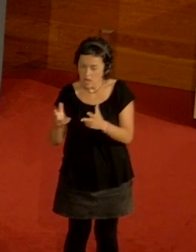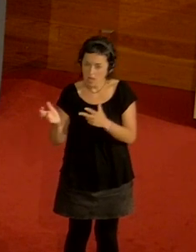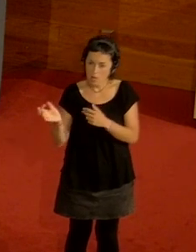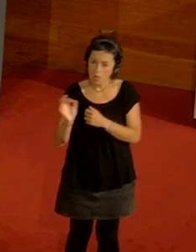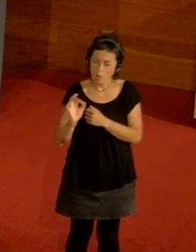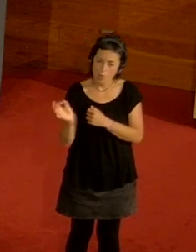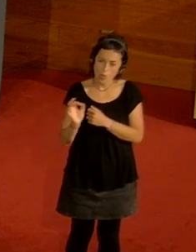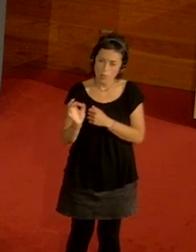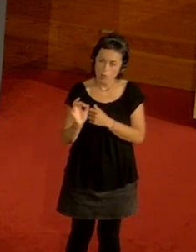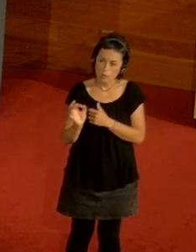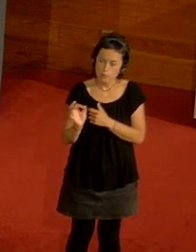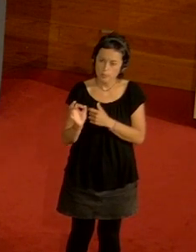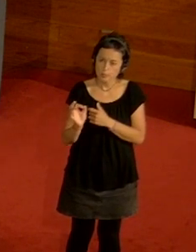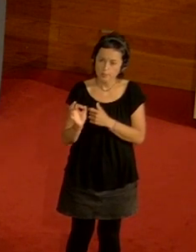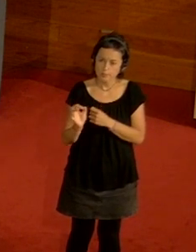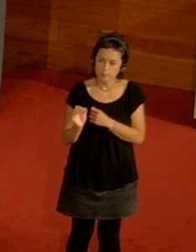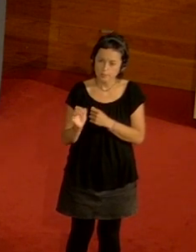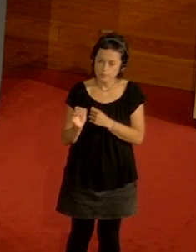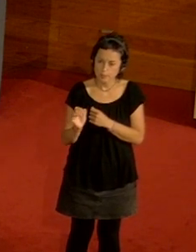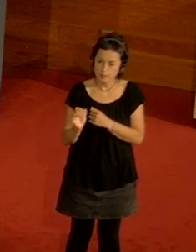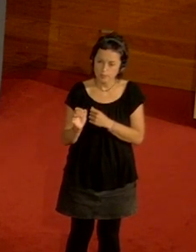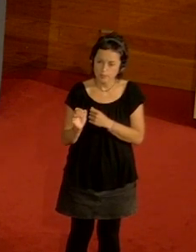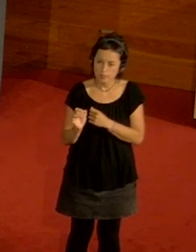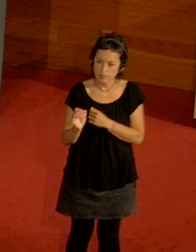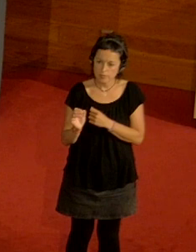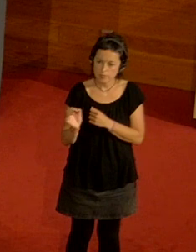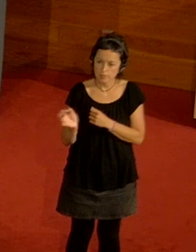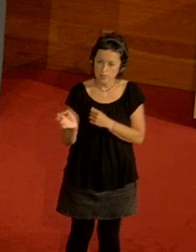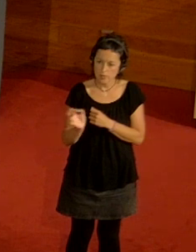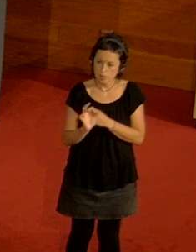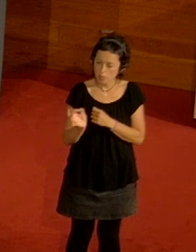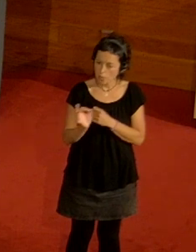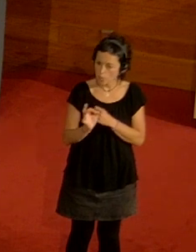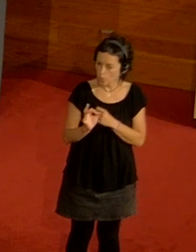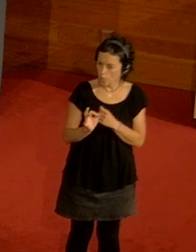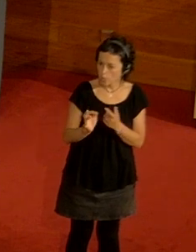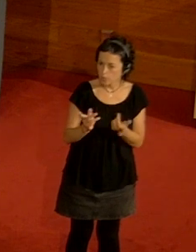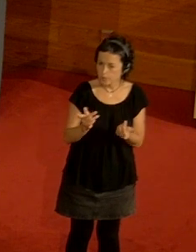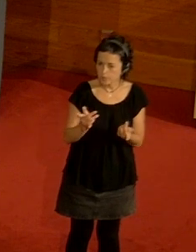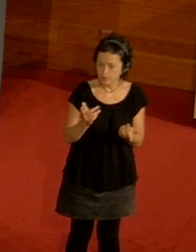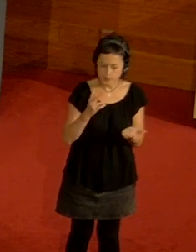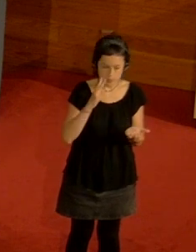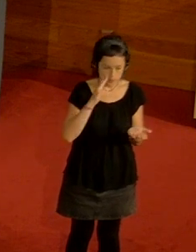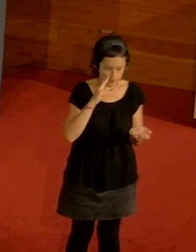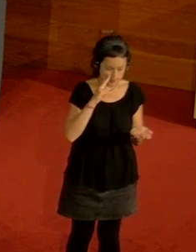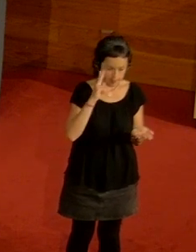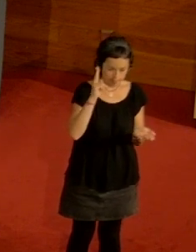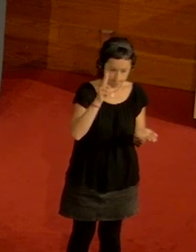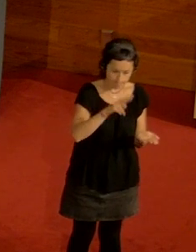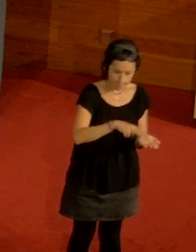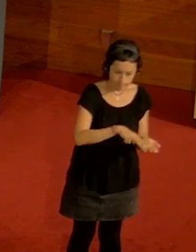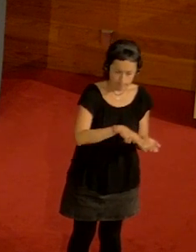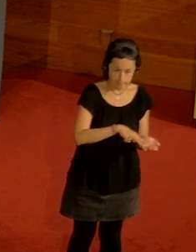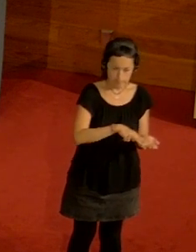eh eh con ese reconocimiento de con ese reconocimiento eh